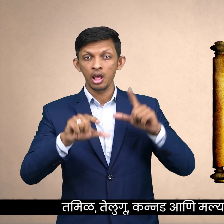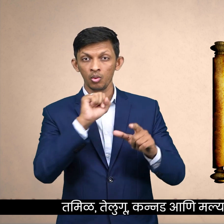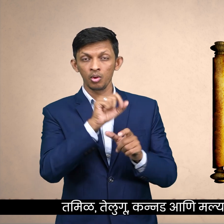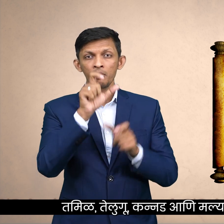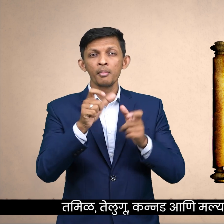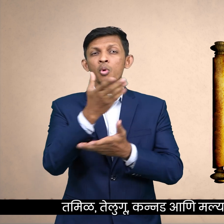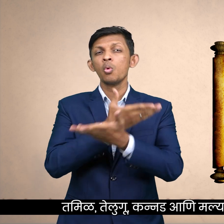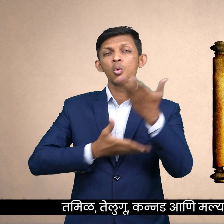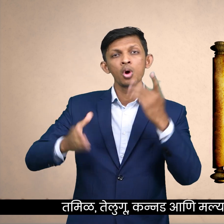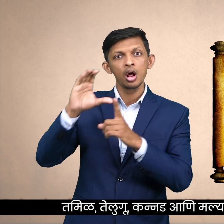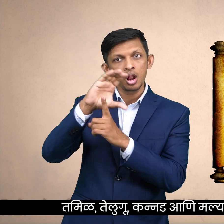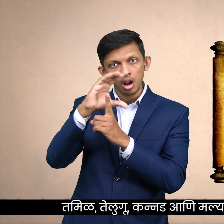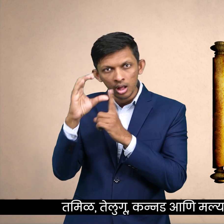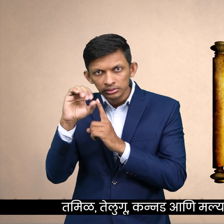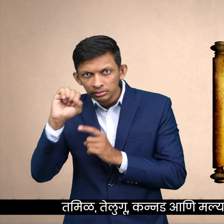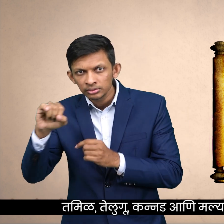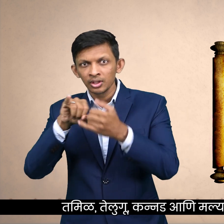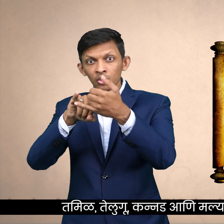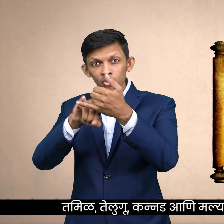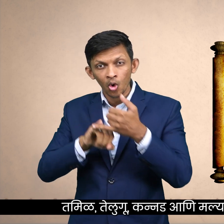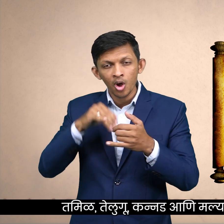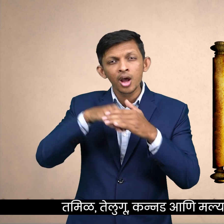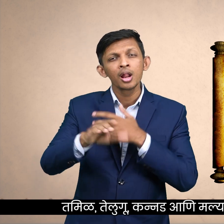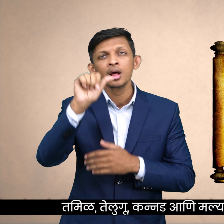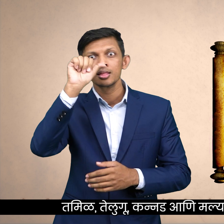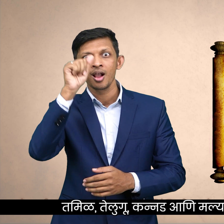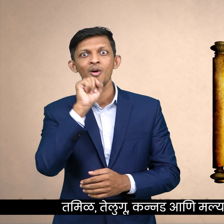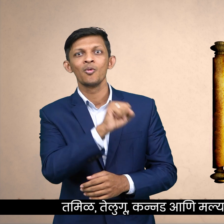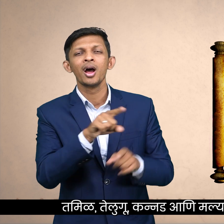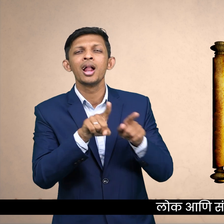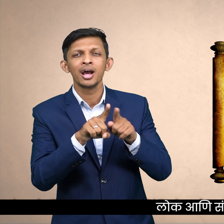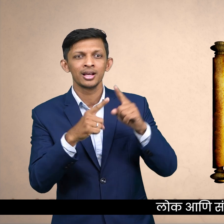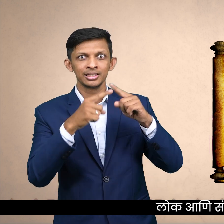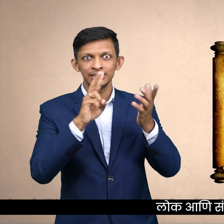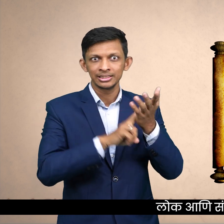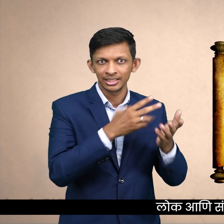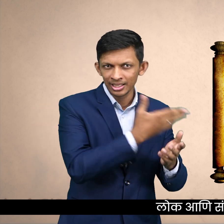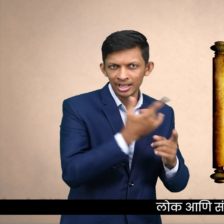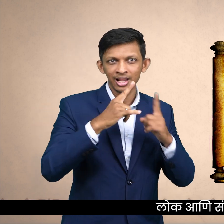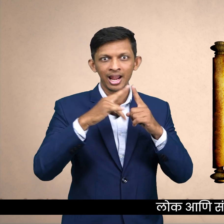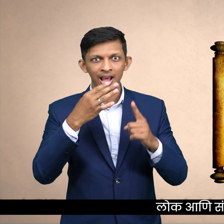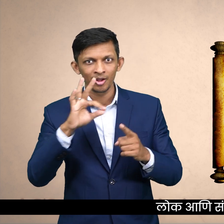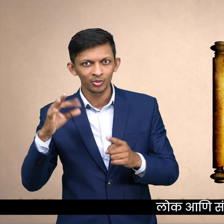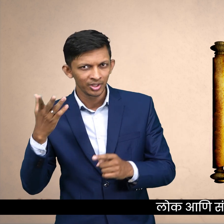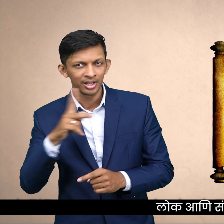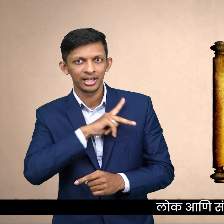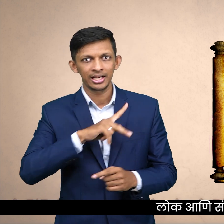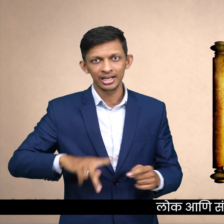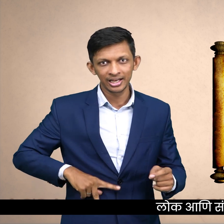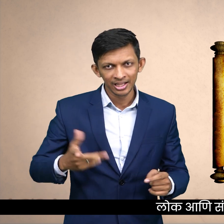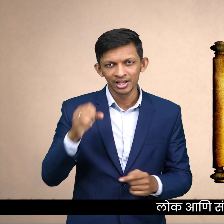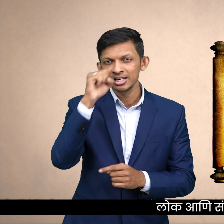तमिळ, तेलुगू, कन्नड आणि मल्याळम सारख्या दक्षिण भारतातील भाषा लोक आणि संस्कृतींचे संदर्भ